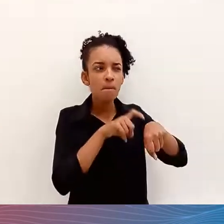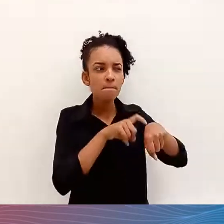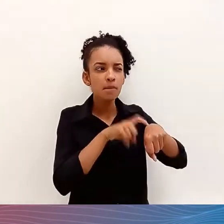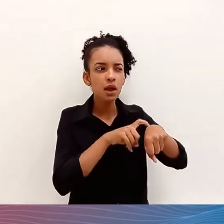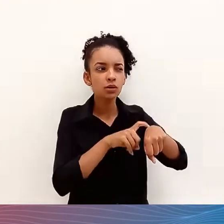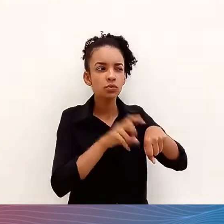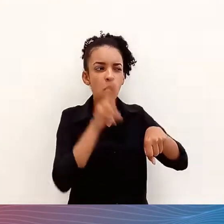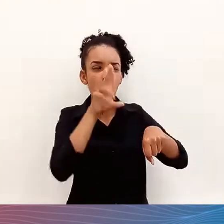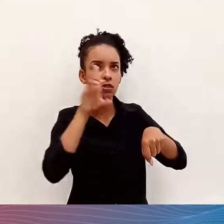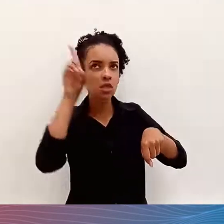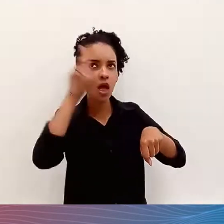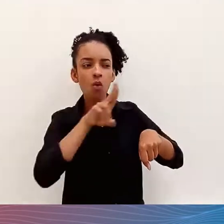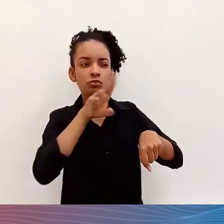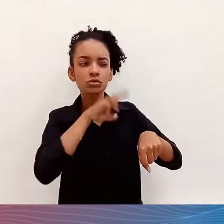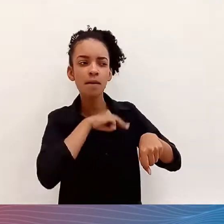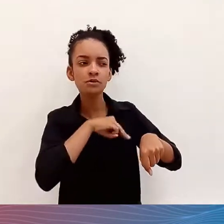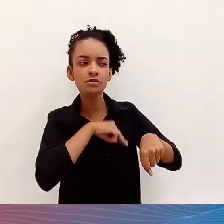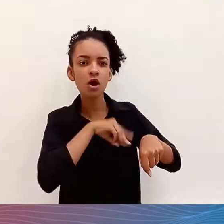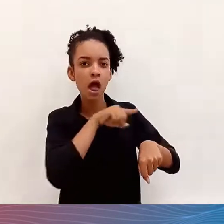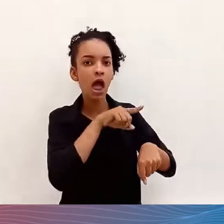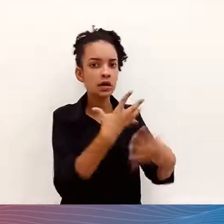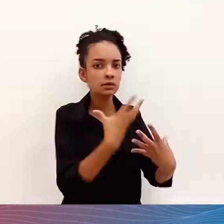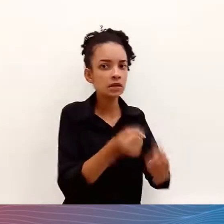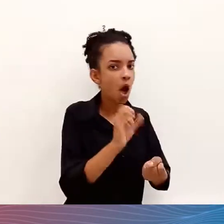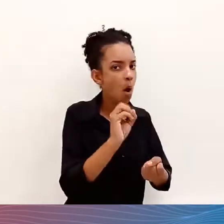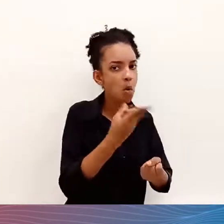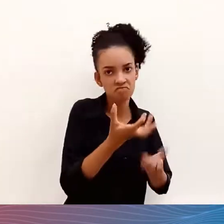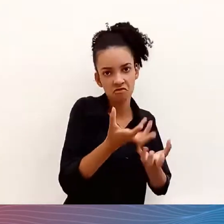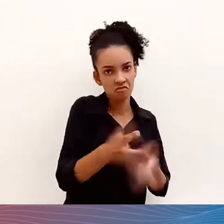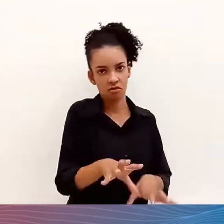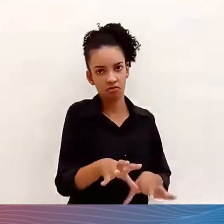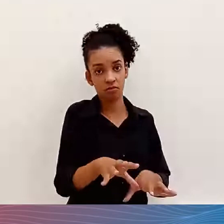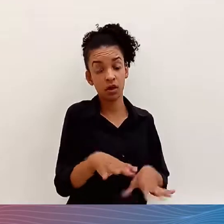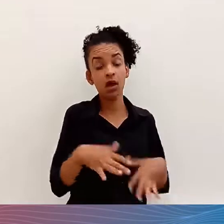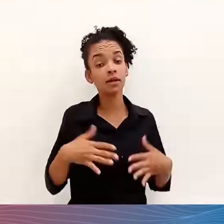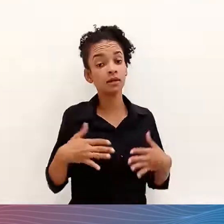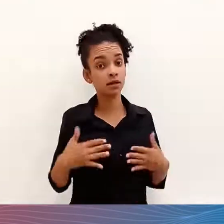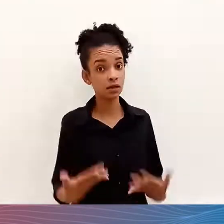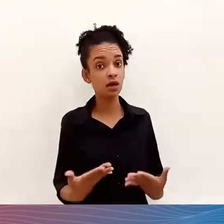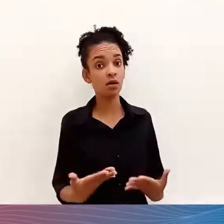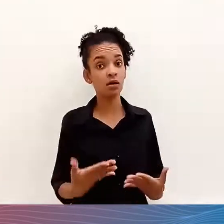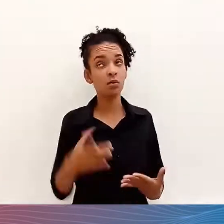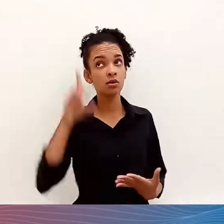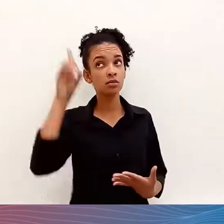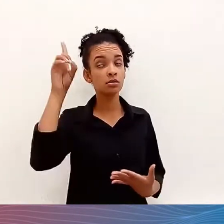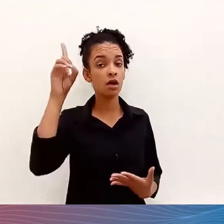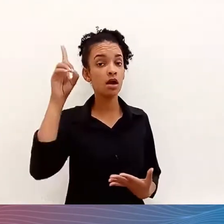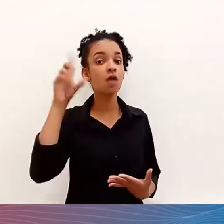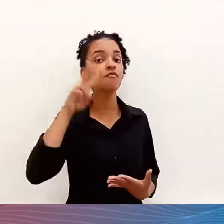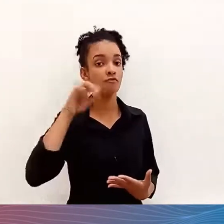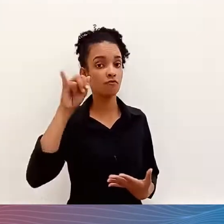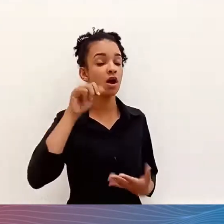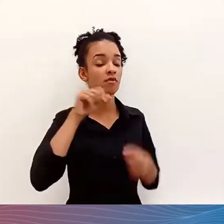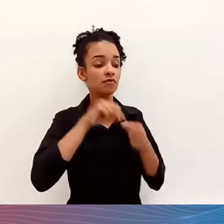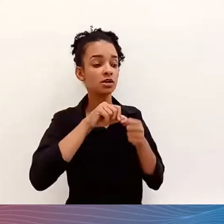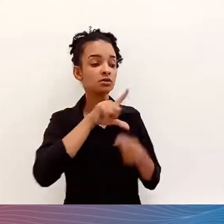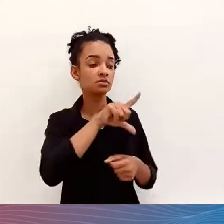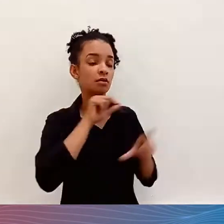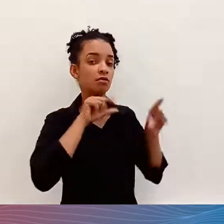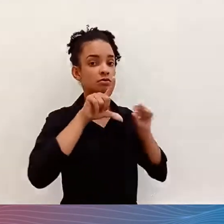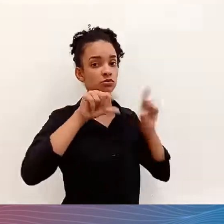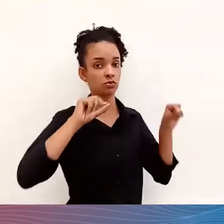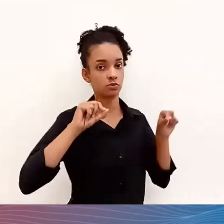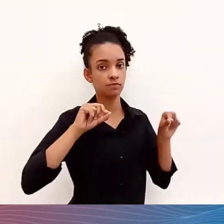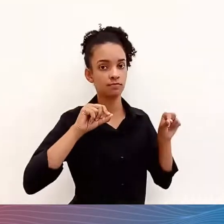crer. Aí ele vai fazer essa seleção de vida para vida, para morte. Então vamos continuar lendo. Porque nós somos para